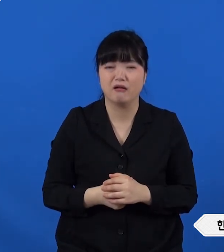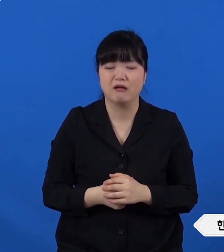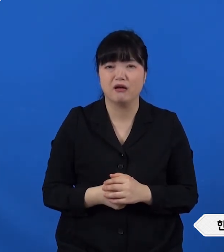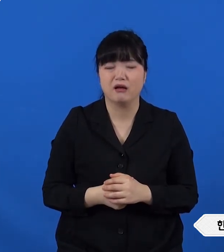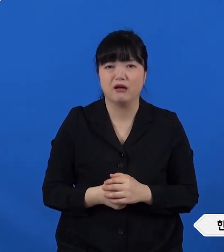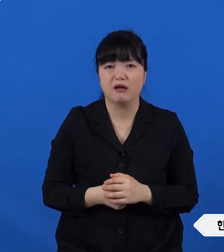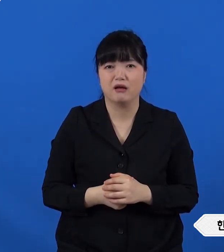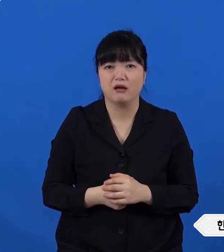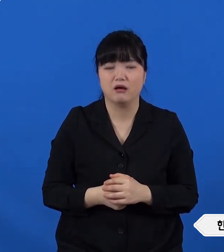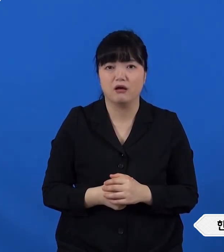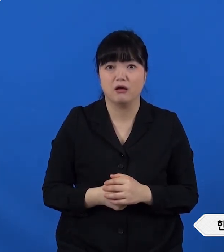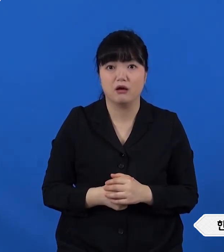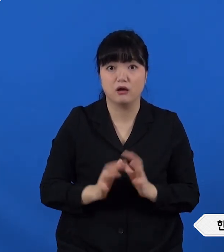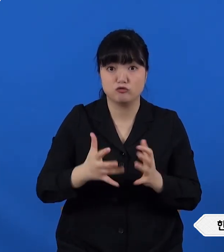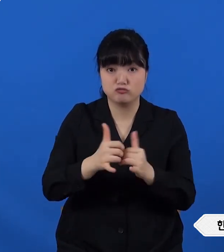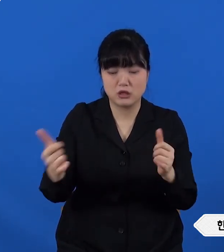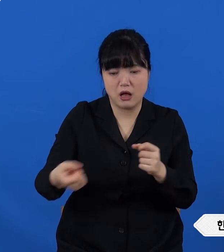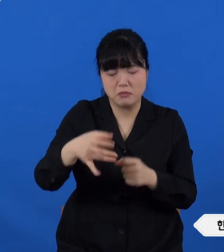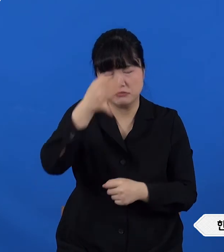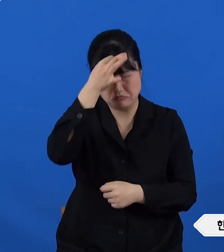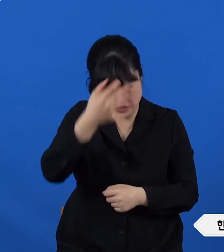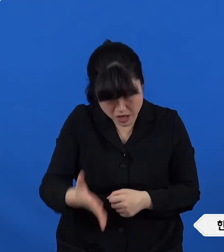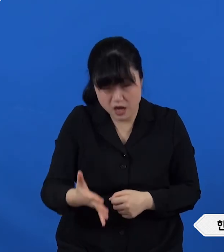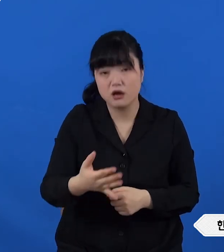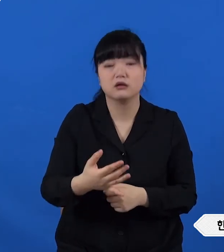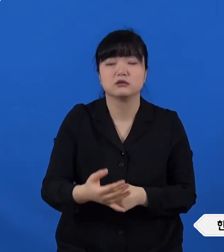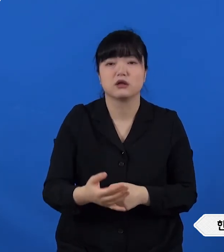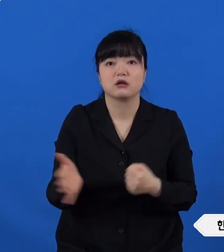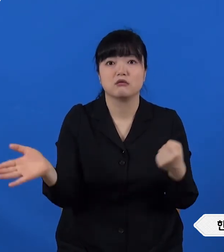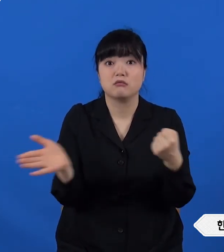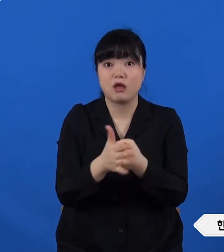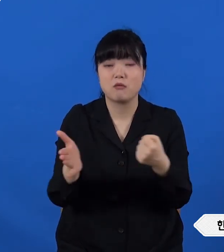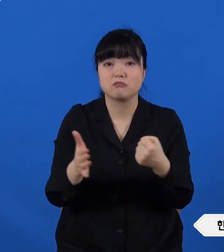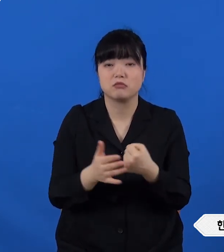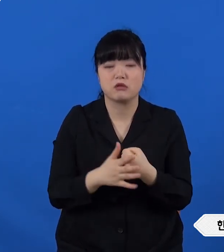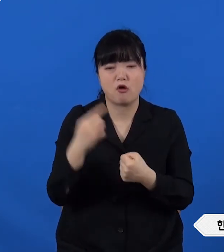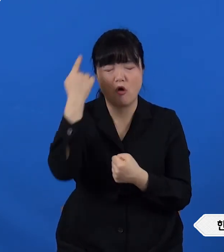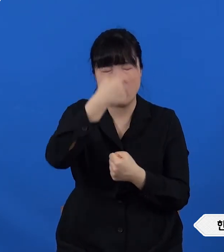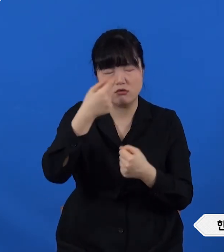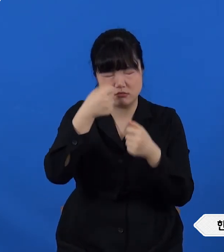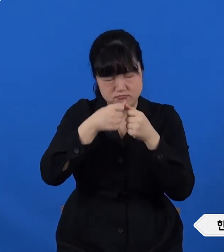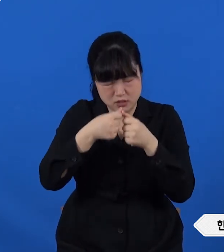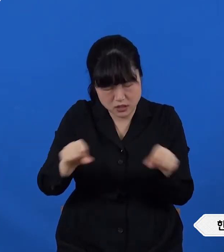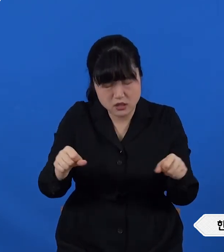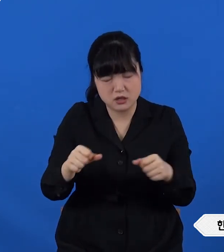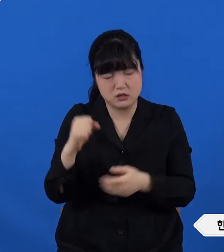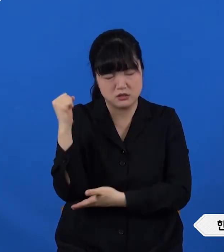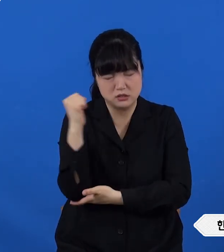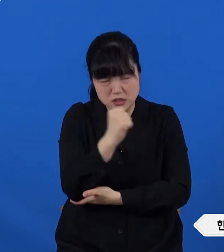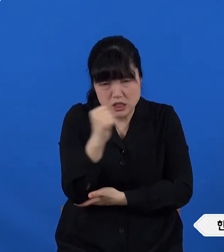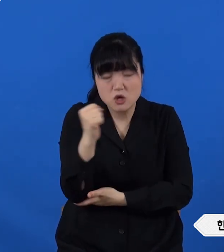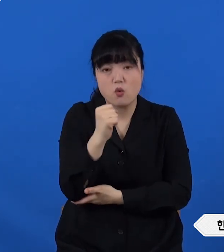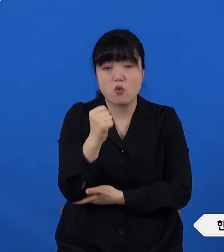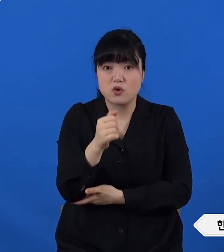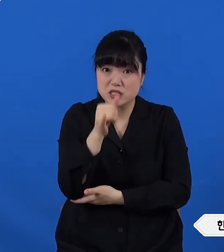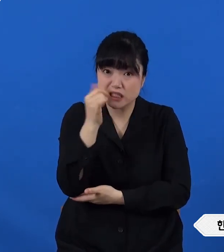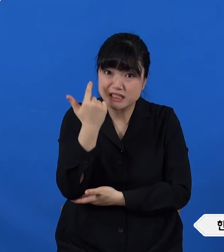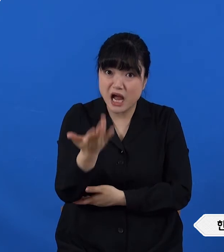그렇게 국민 앞에서 사과를 했기 때문에 케네디가 그냥 체면 구기고 입지가 흔들리고